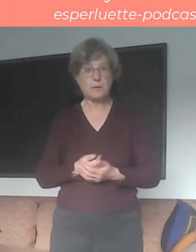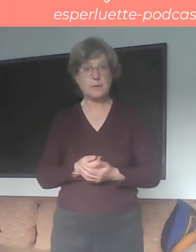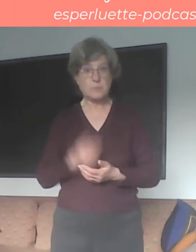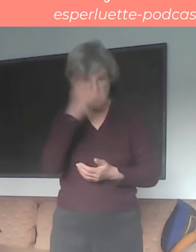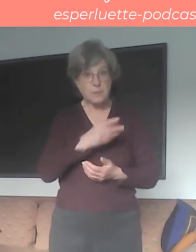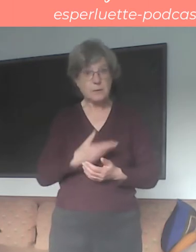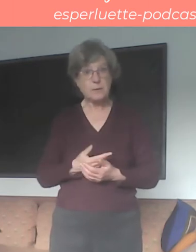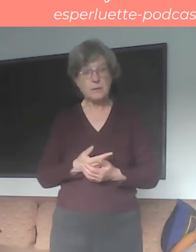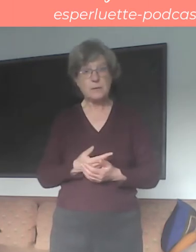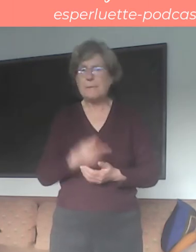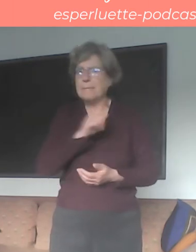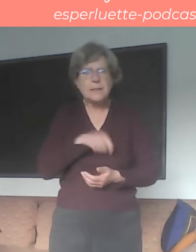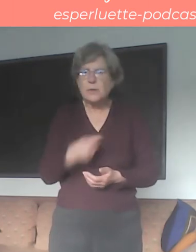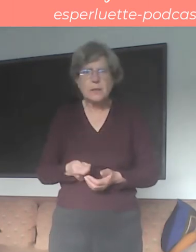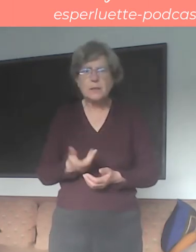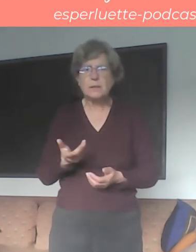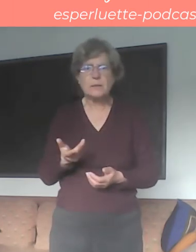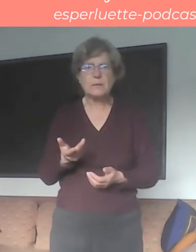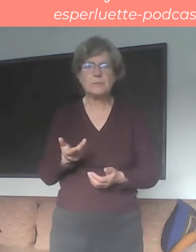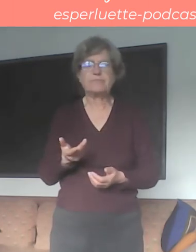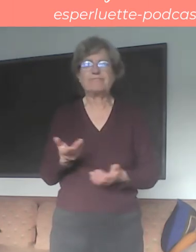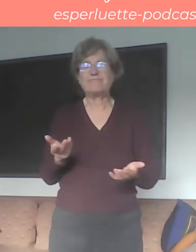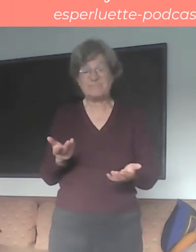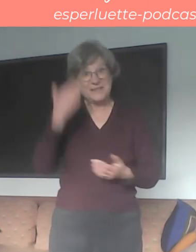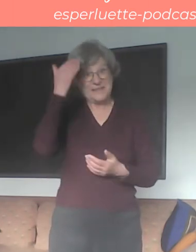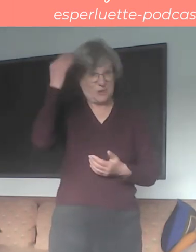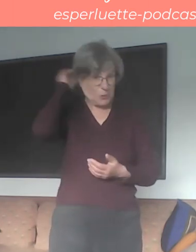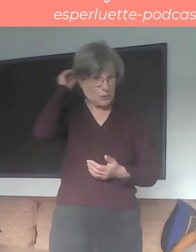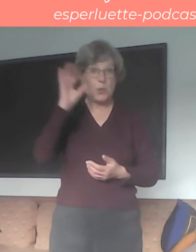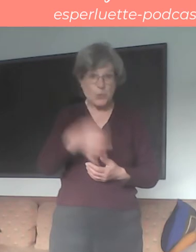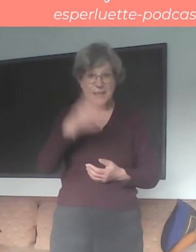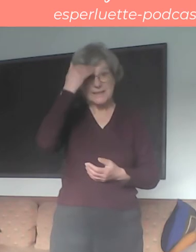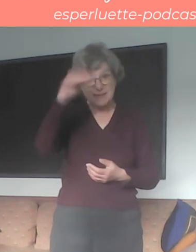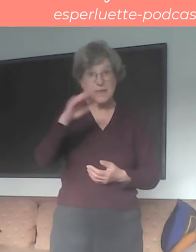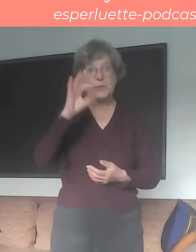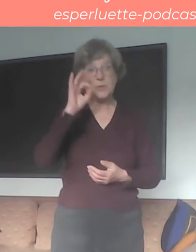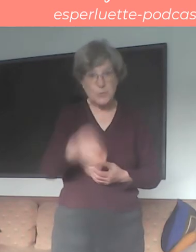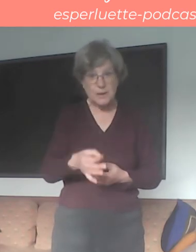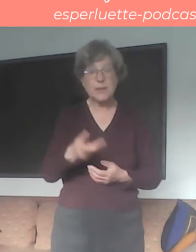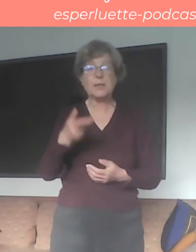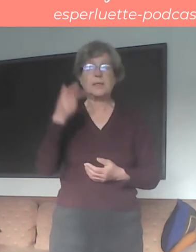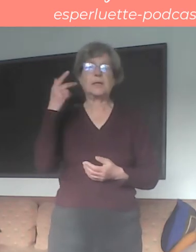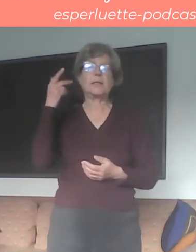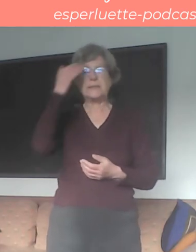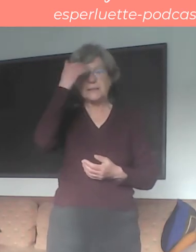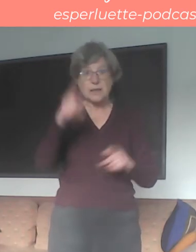dans l'information de la réunion d'équipe. Et comme ça, pendant un ou deux jours, et donc vous avez vraiment non seulement le papier disant